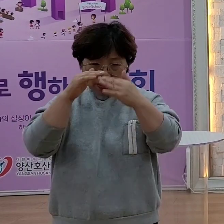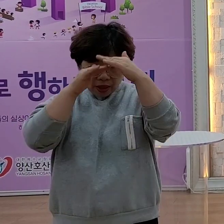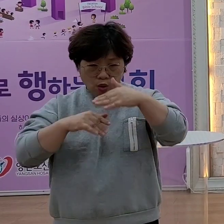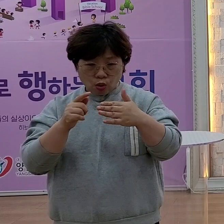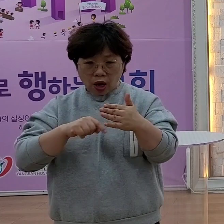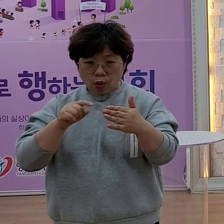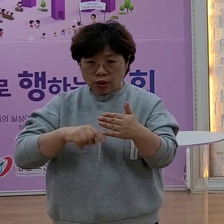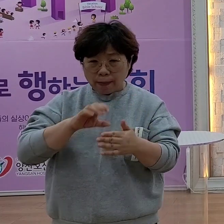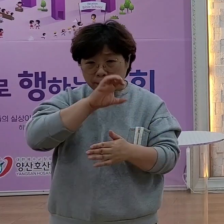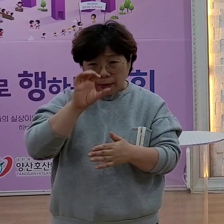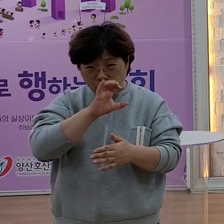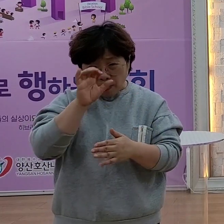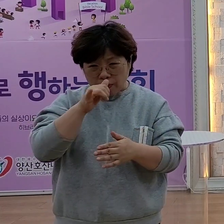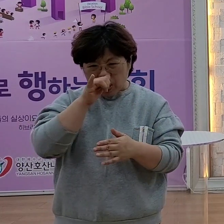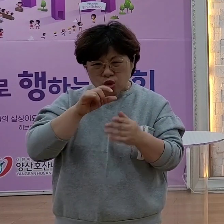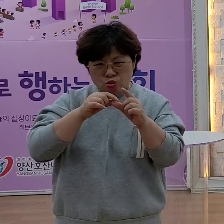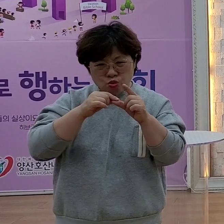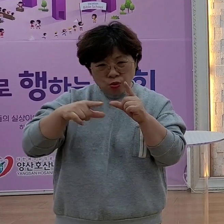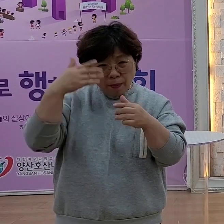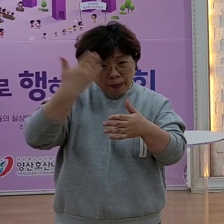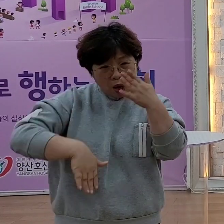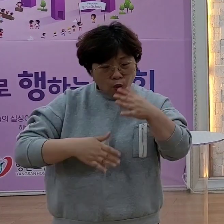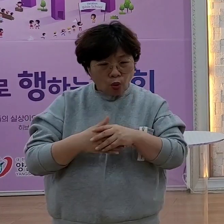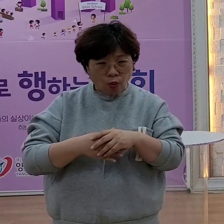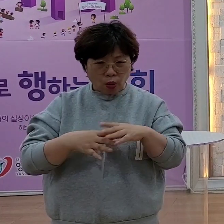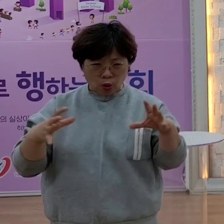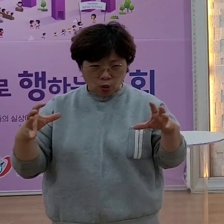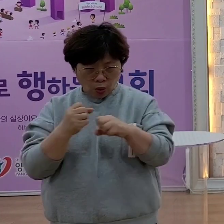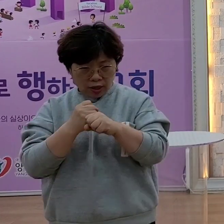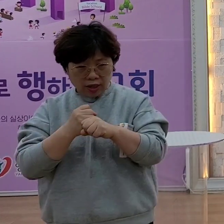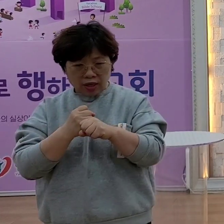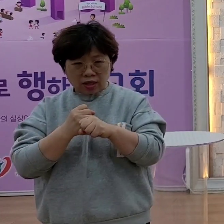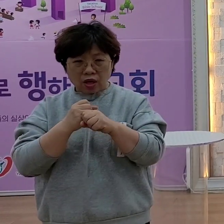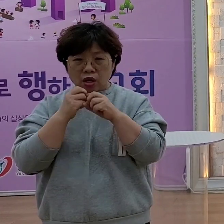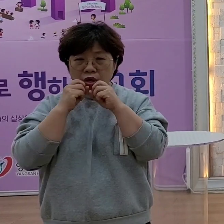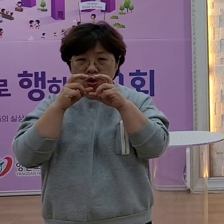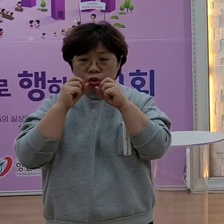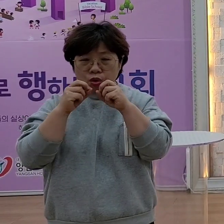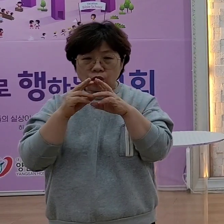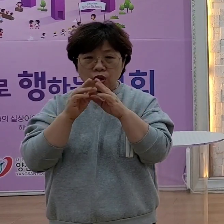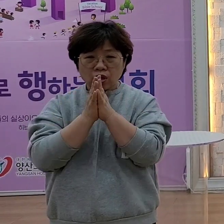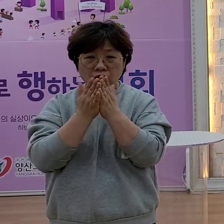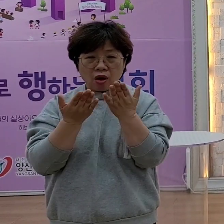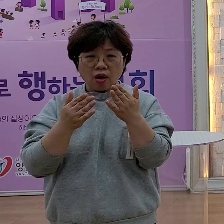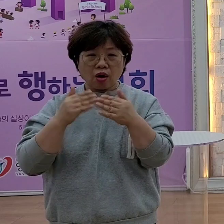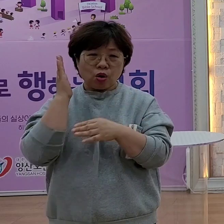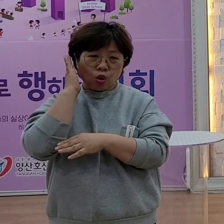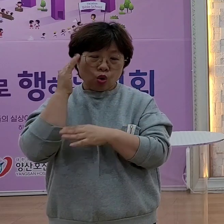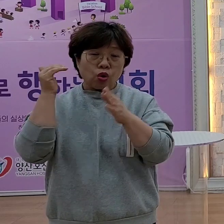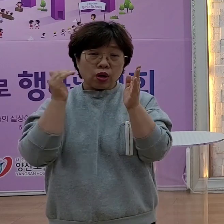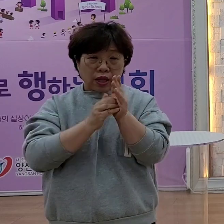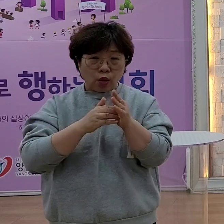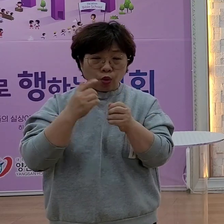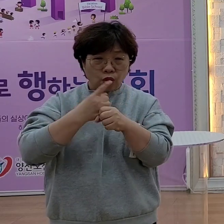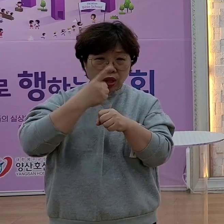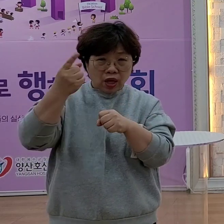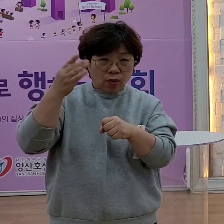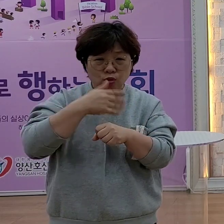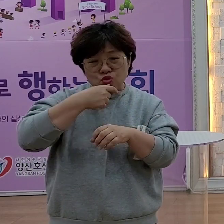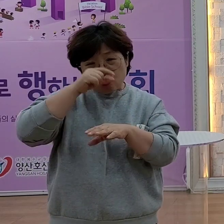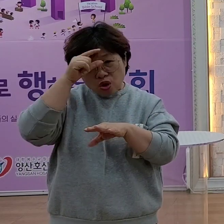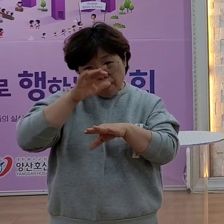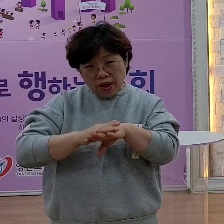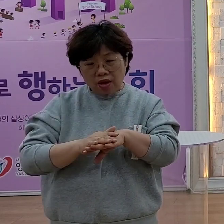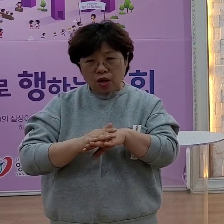전도서가 마치게 되는데, 이제 모든 내용이 이제 값진 인생을 사는 이 비결에 대해서 쭉 이렇게 나오게 됩니다.